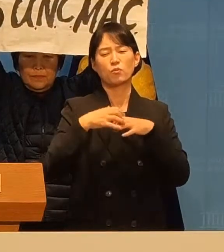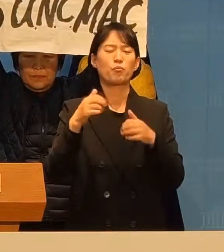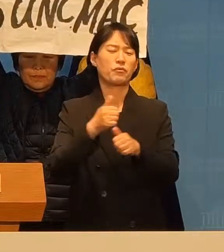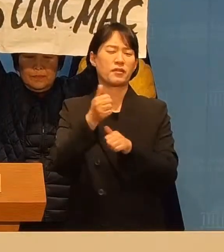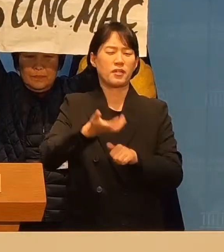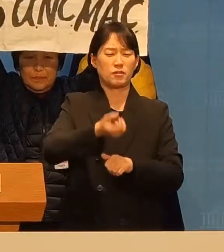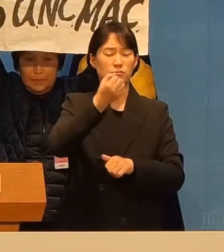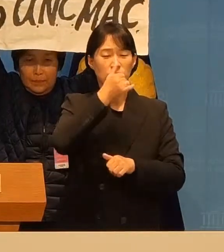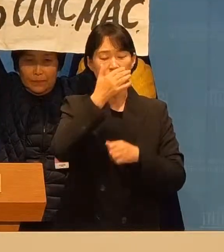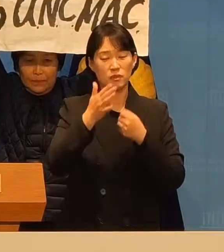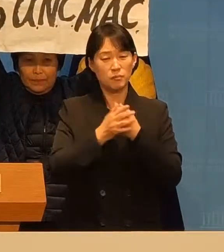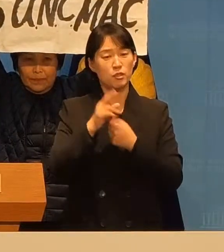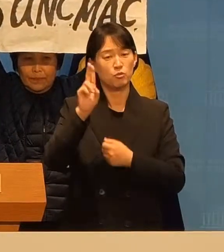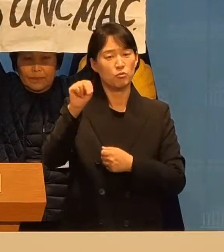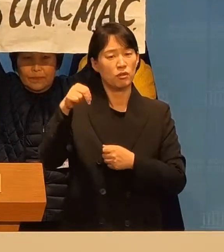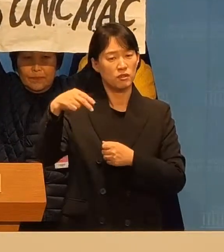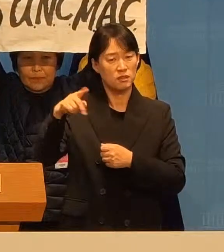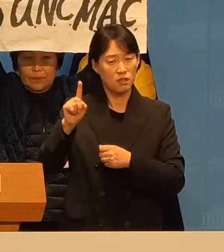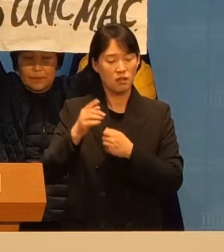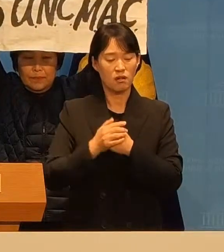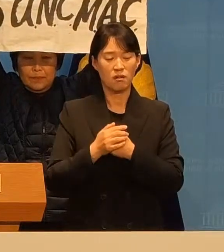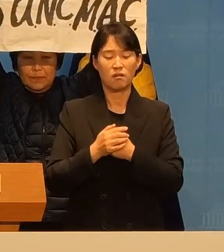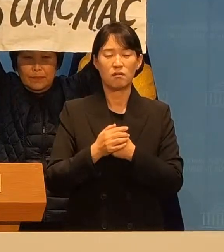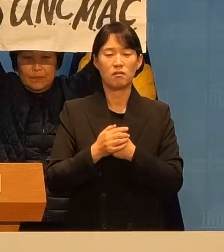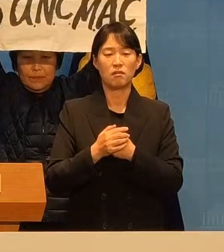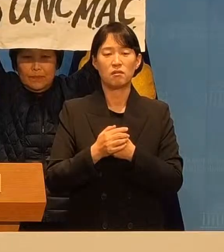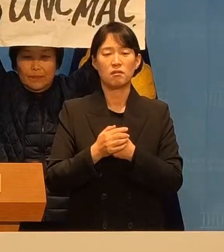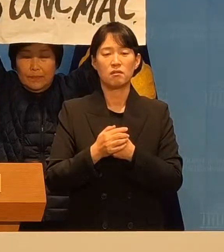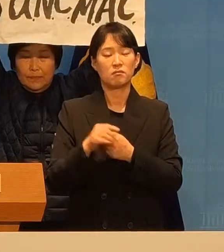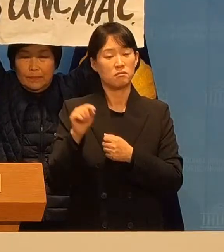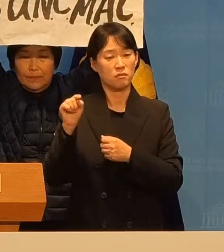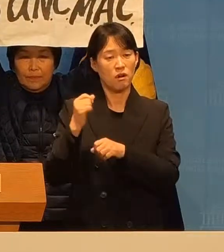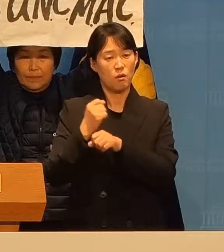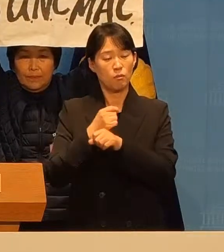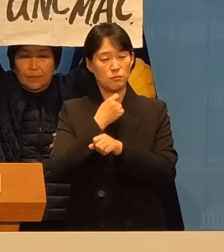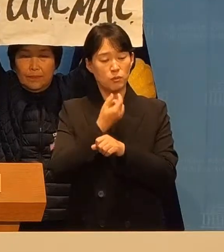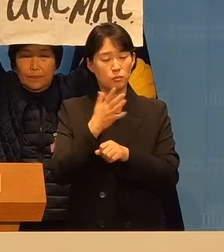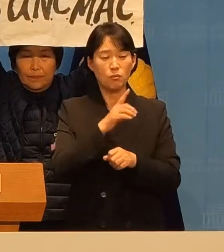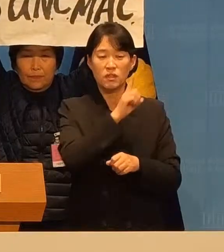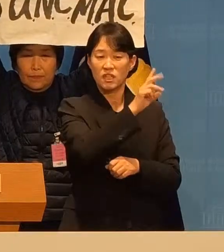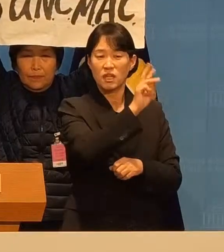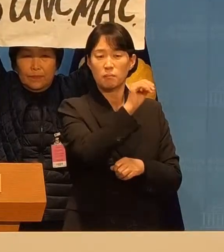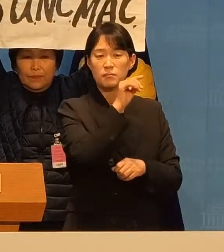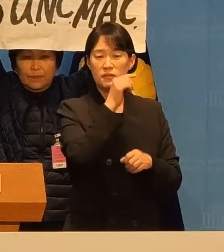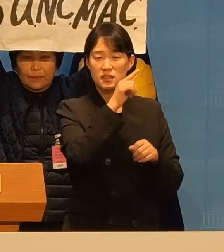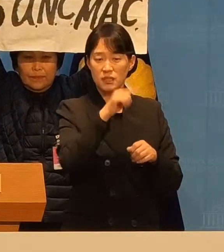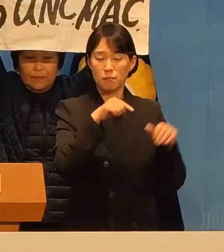유엔사가 설령 민생행정권을 수행하려 하더라도 비무장지대를 들어가려면 이